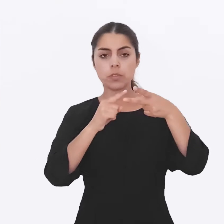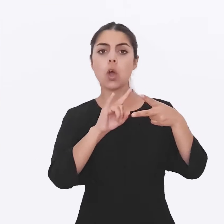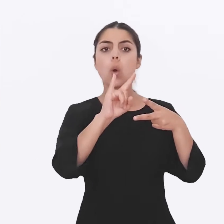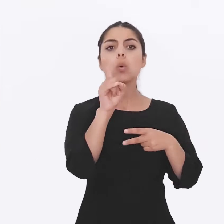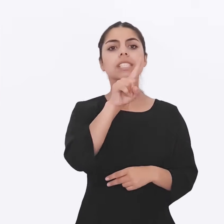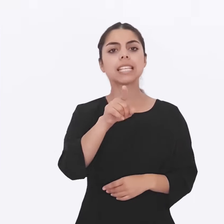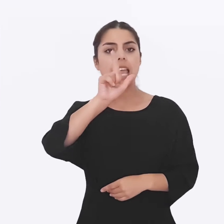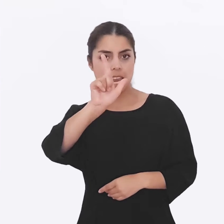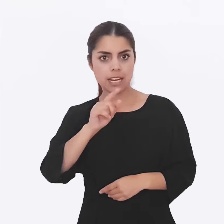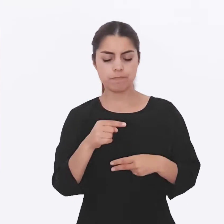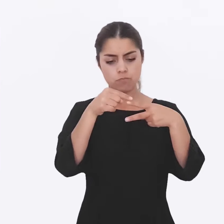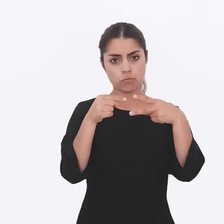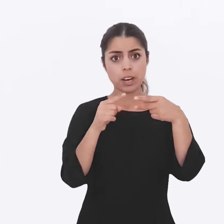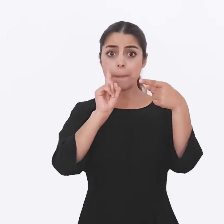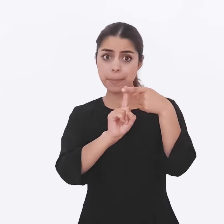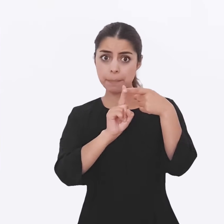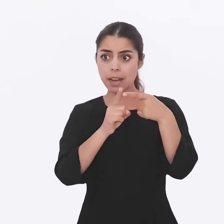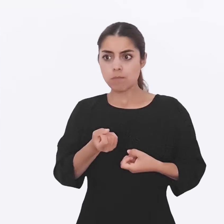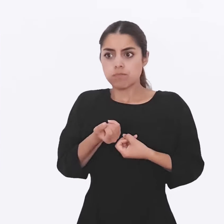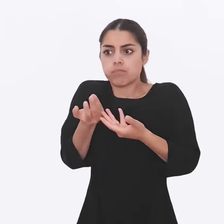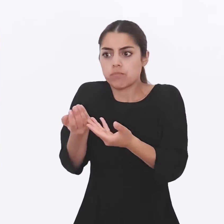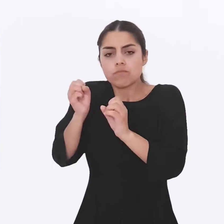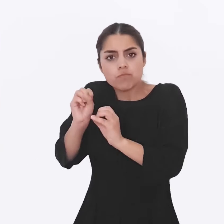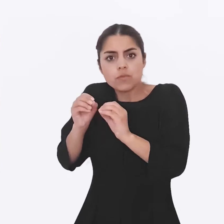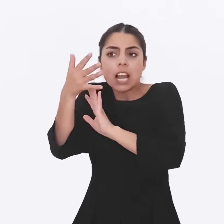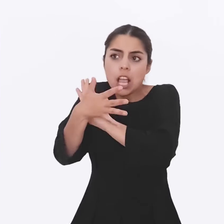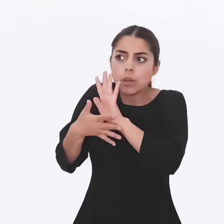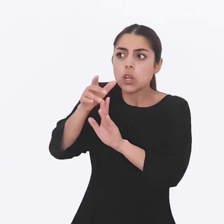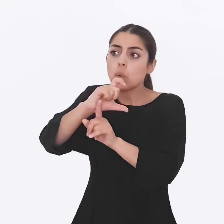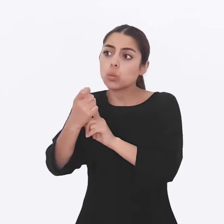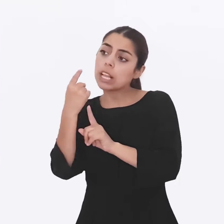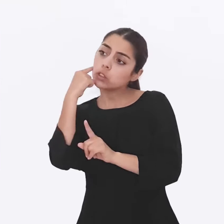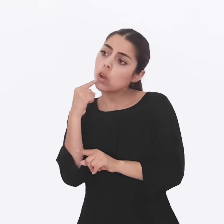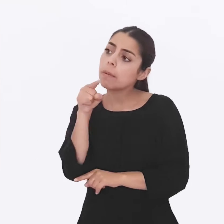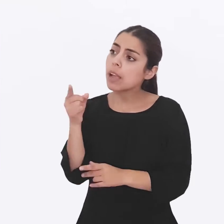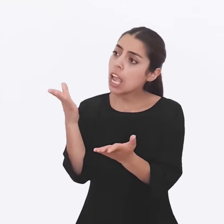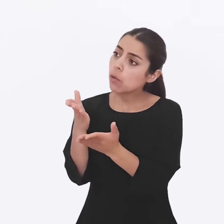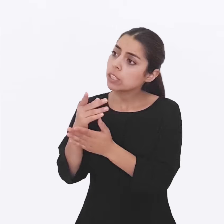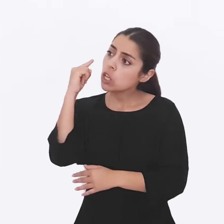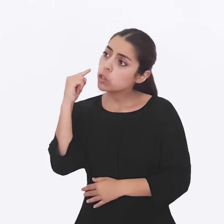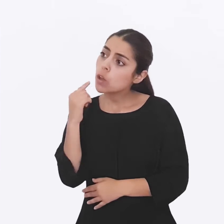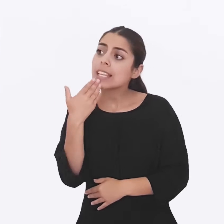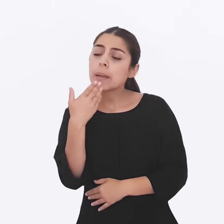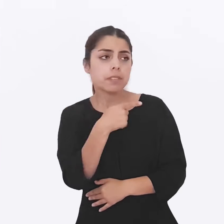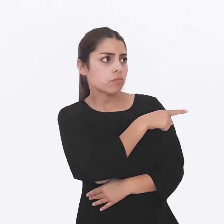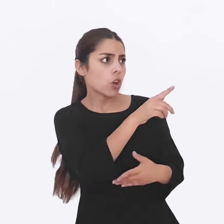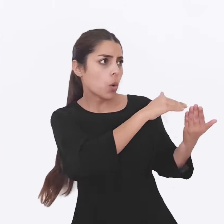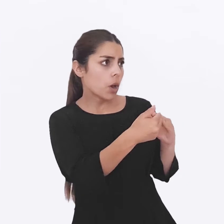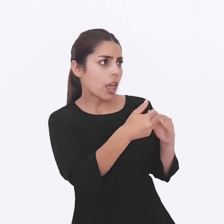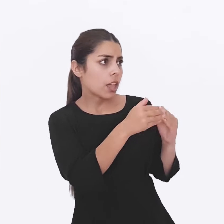2 unidades de competencia, o UCL. Una orientada a la transmisión de la lengua de señas y la cultura sorda tanto a los estudiantes sordos como al resto